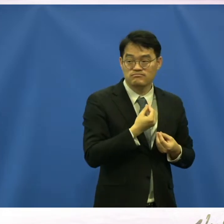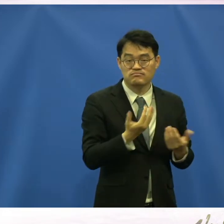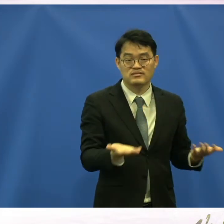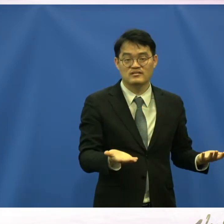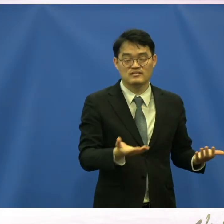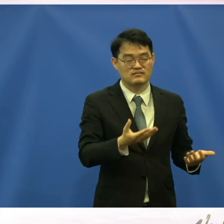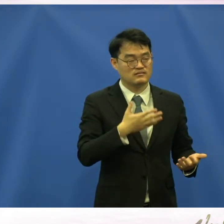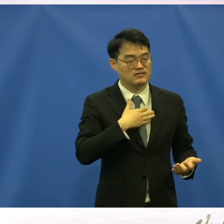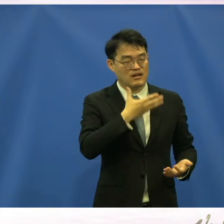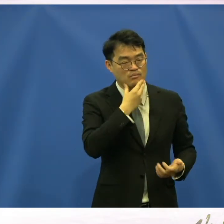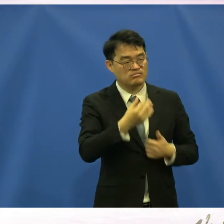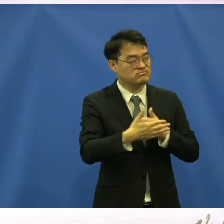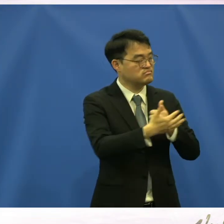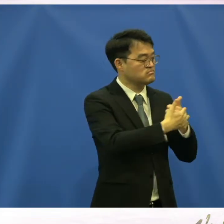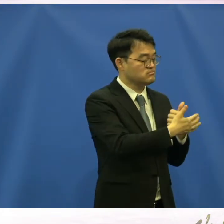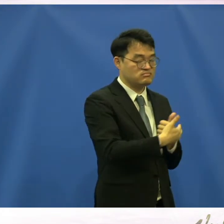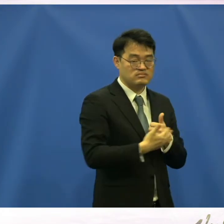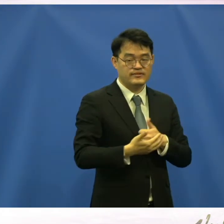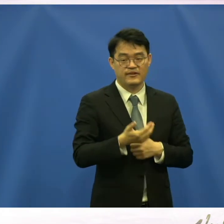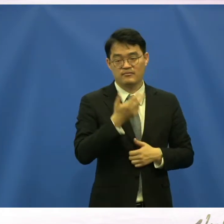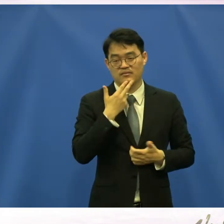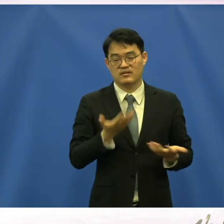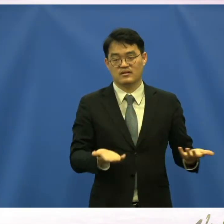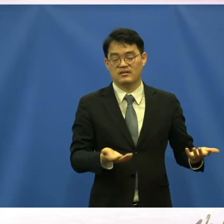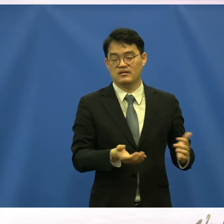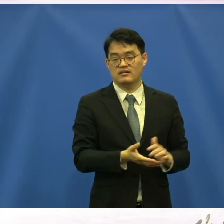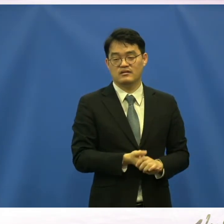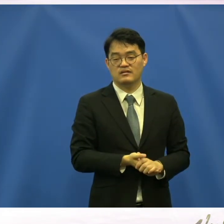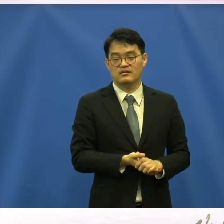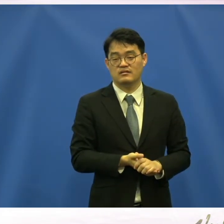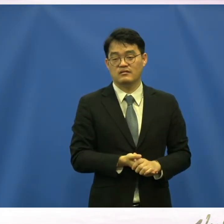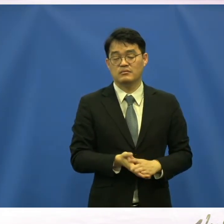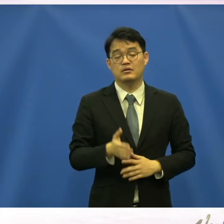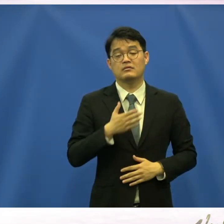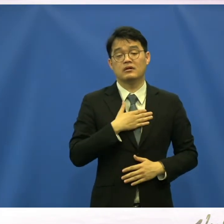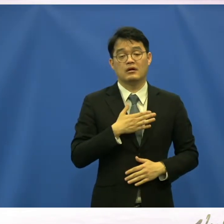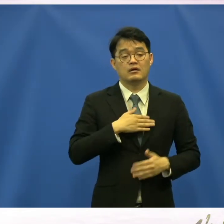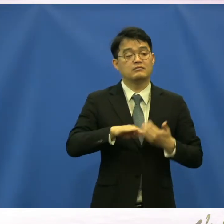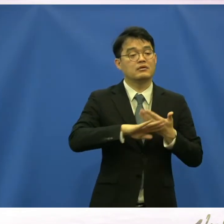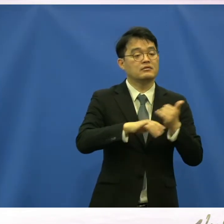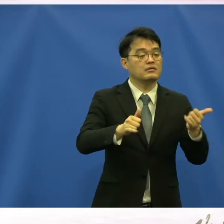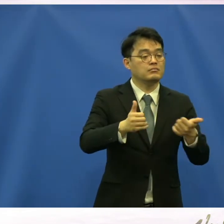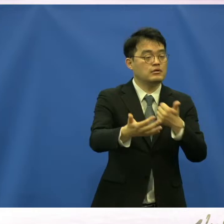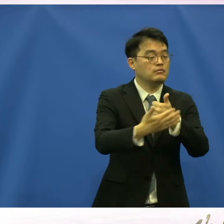여러분 누가 나의 행복을 위해 살려고 준비된 사람이 누가 있습니까? 아무도 없어요. 자기만